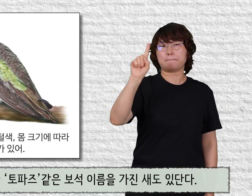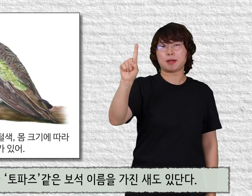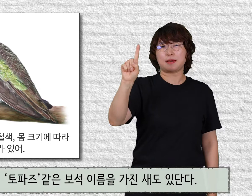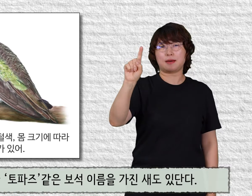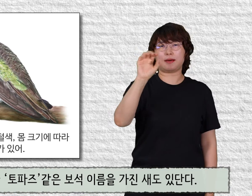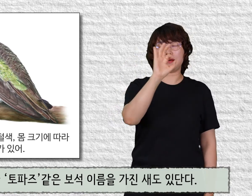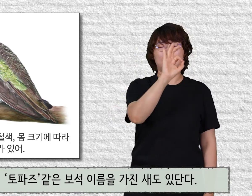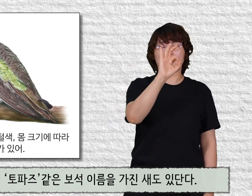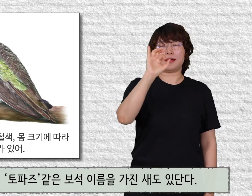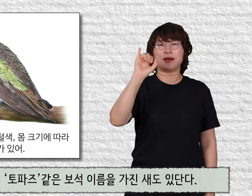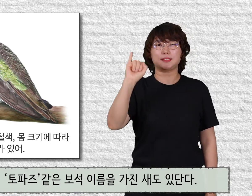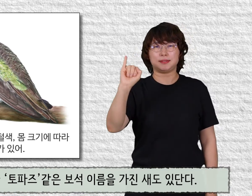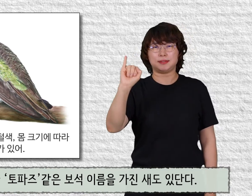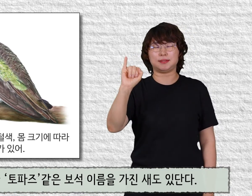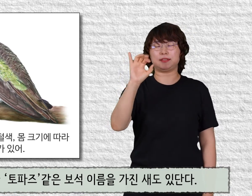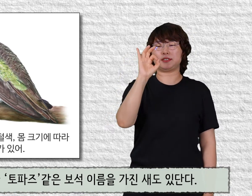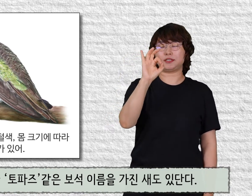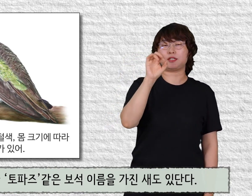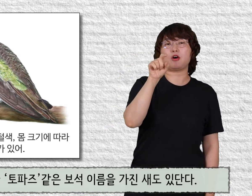사파이어나